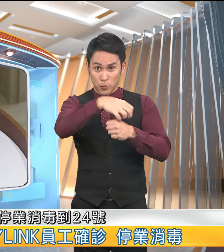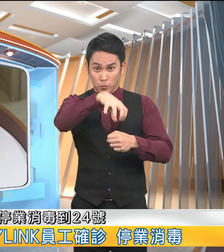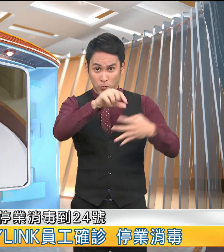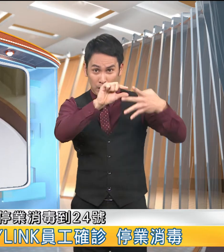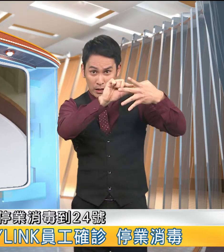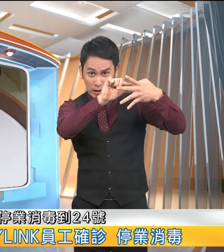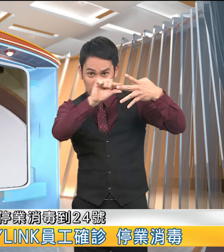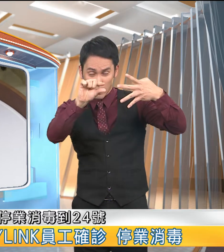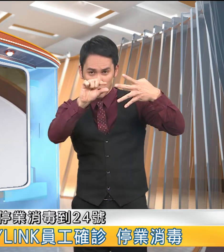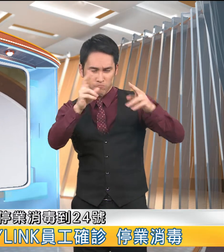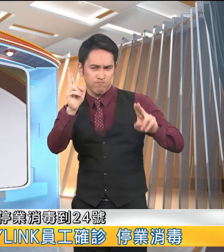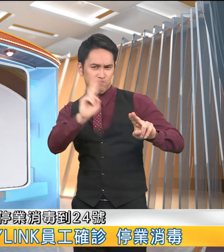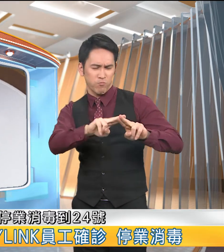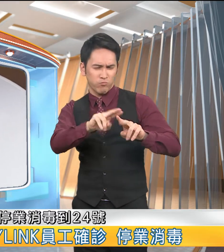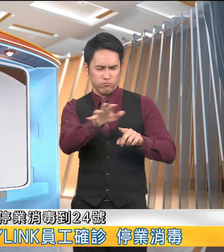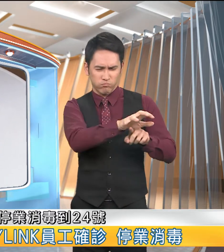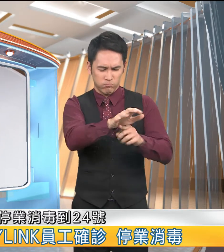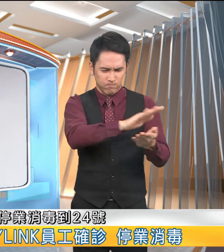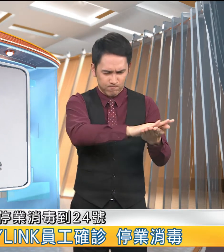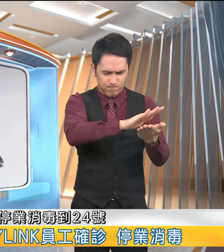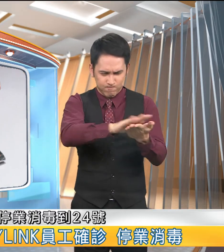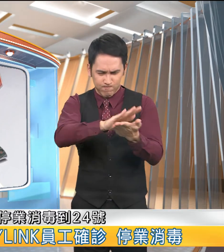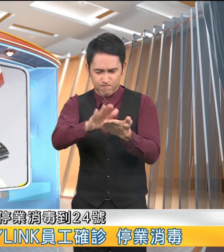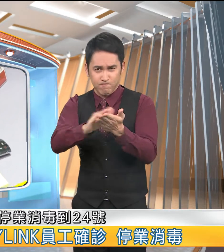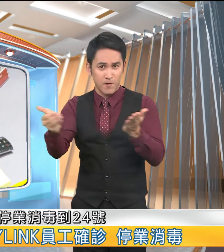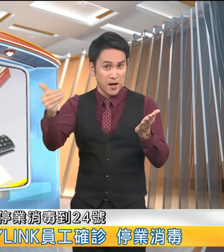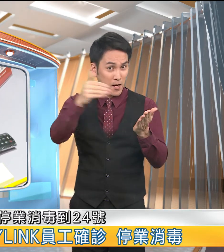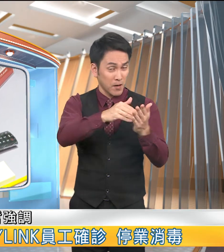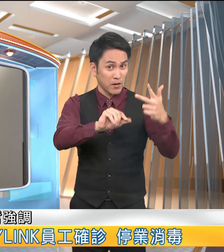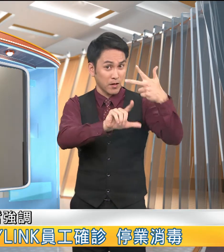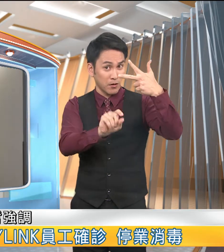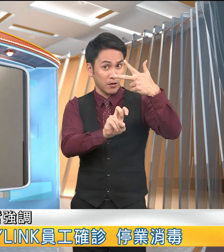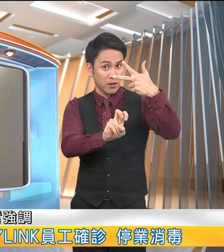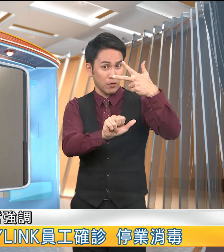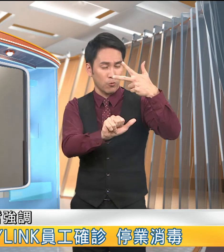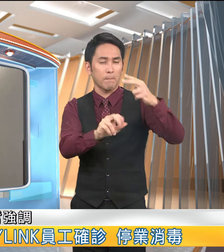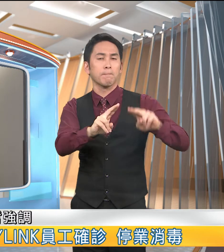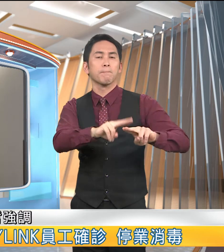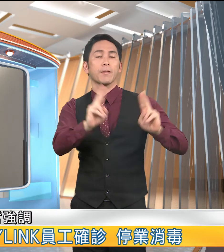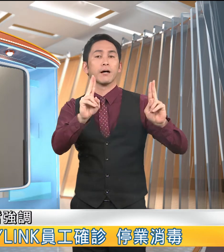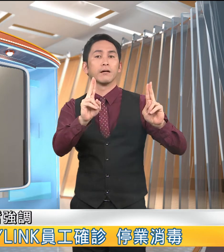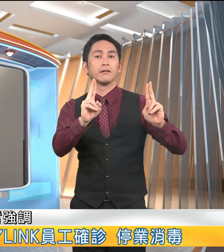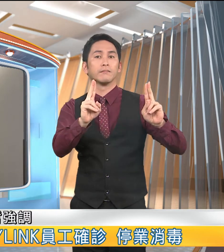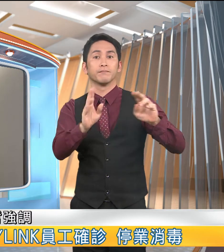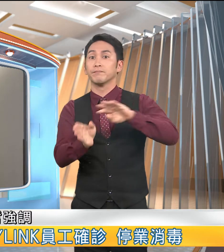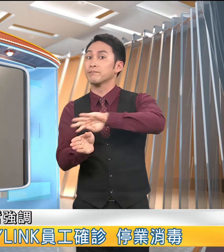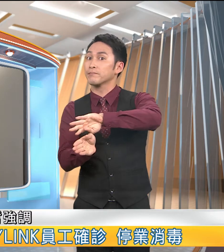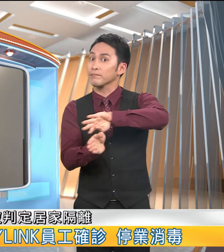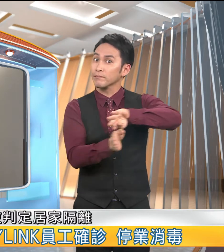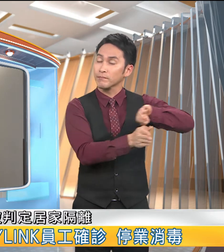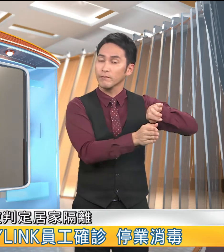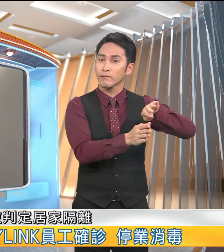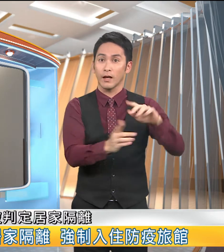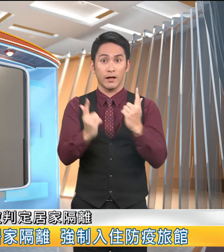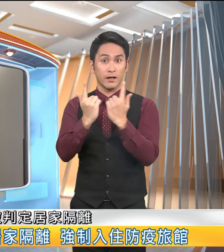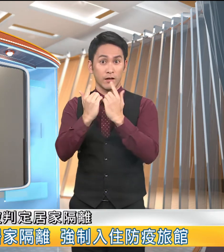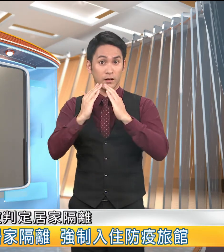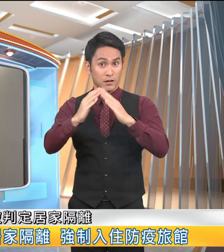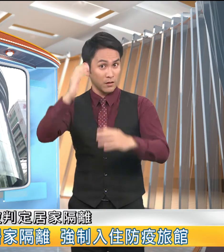到24号。台北市长柯文哲强调，今天开始，只要被